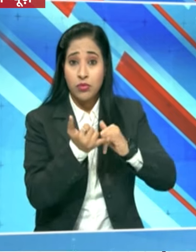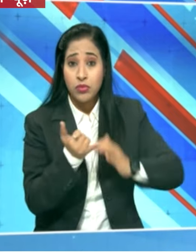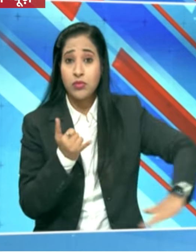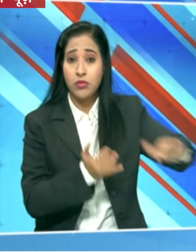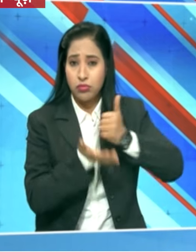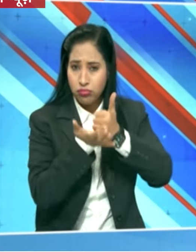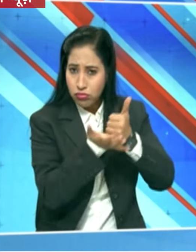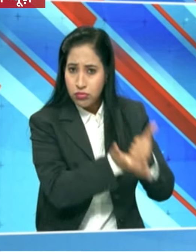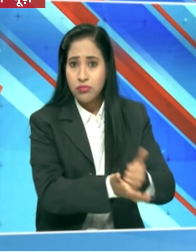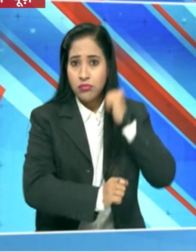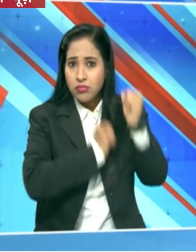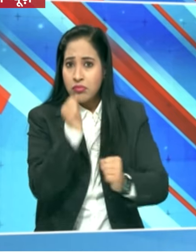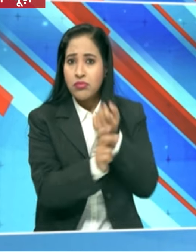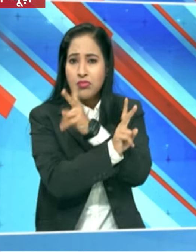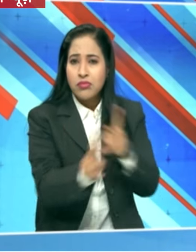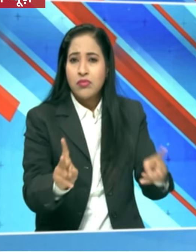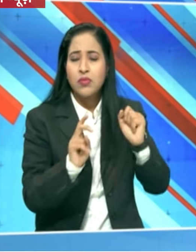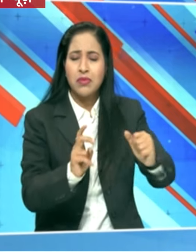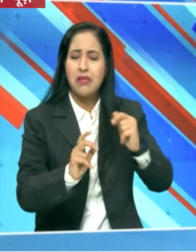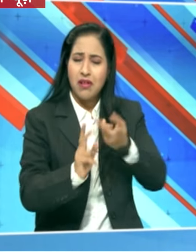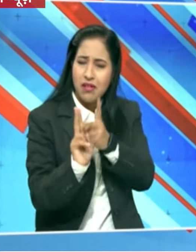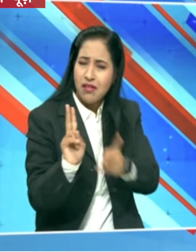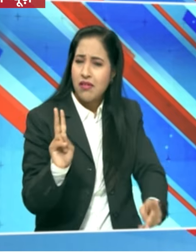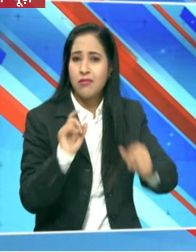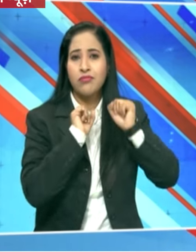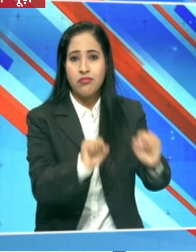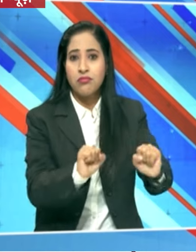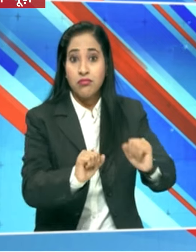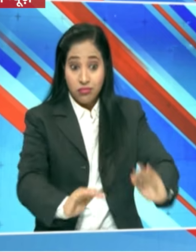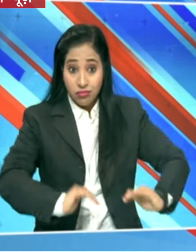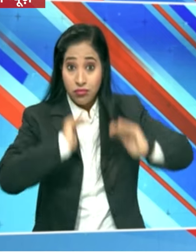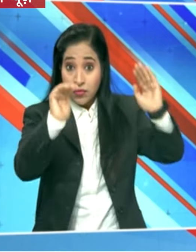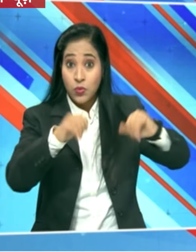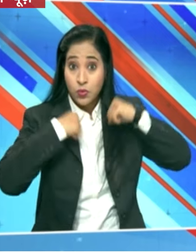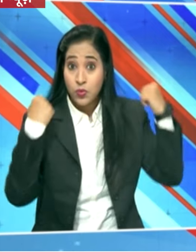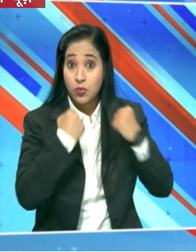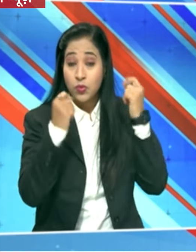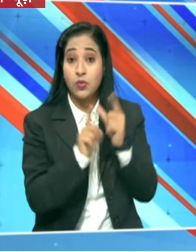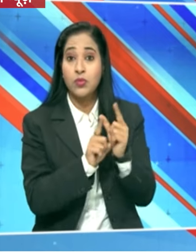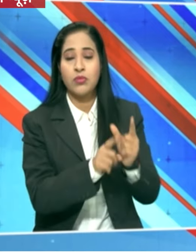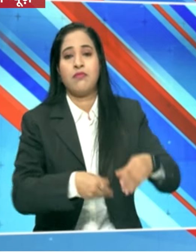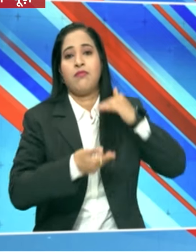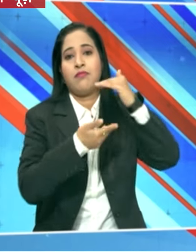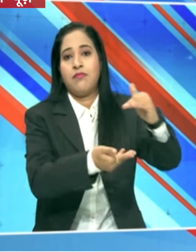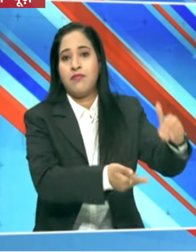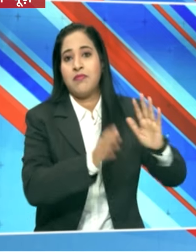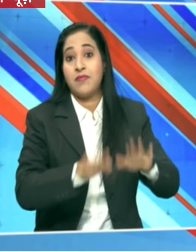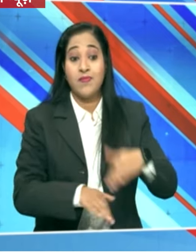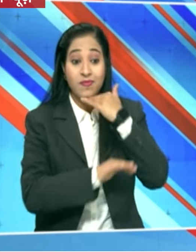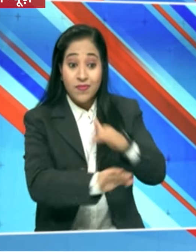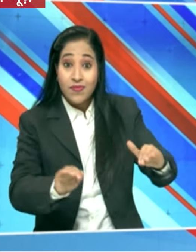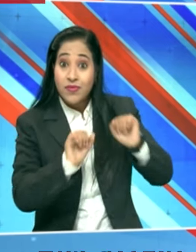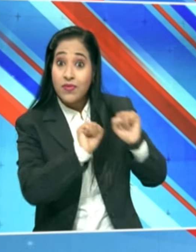प्रौद्योगिकी, सामाजिक सेवा और खेल जैसी श्रेणियों में उनकी उत्कृष्टता के लिए दिए जाते हैं। ये